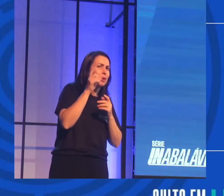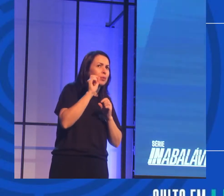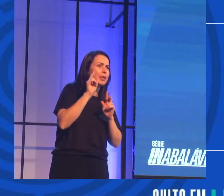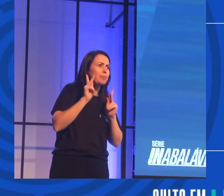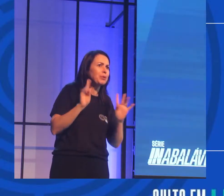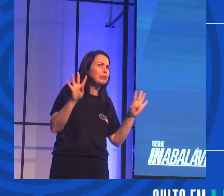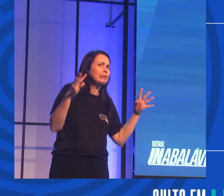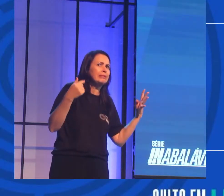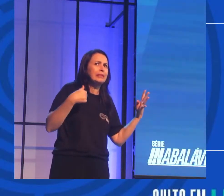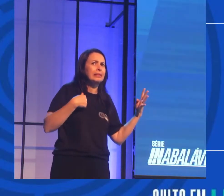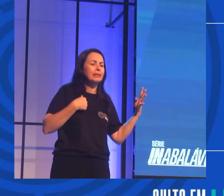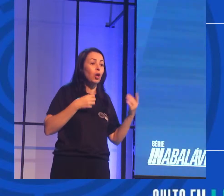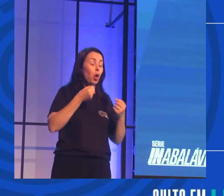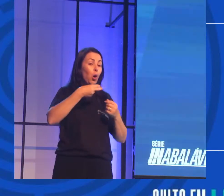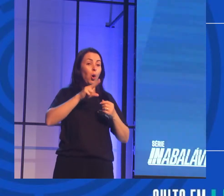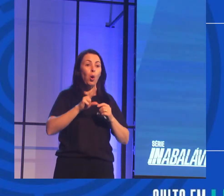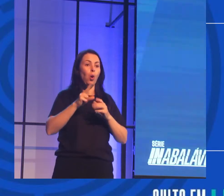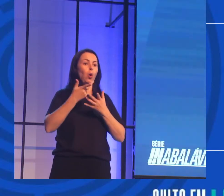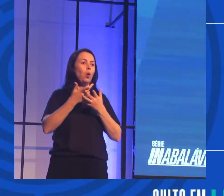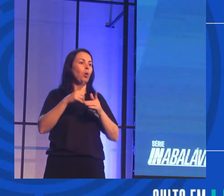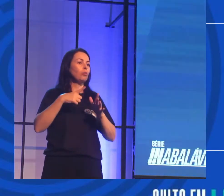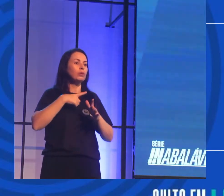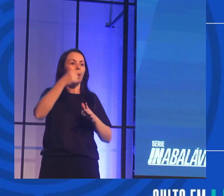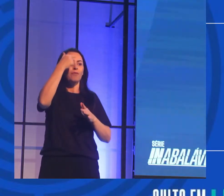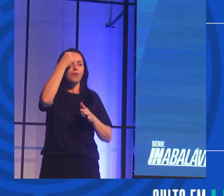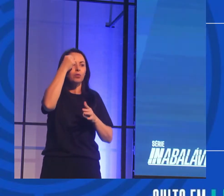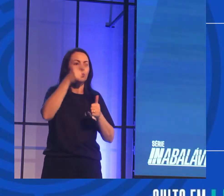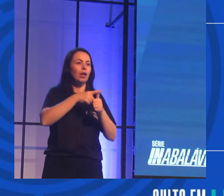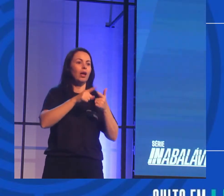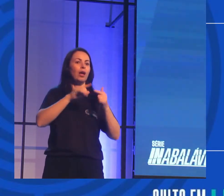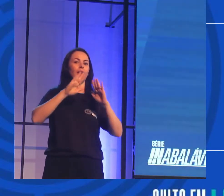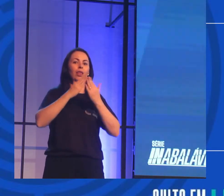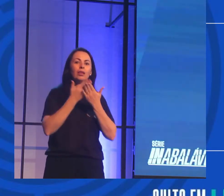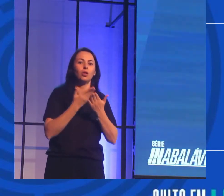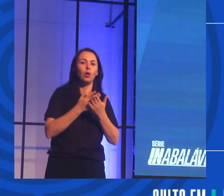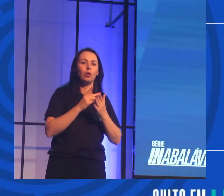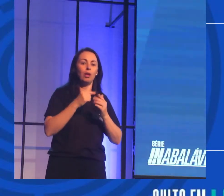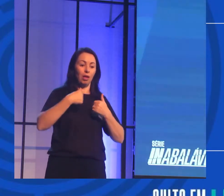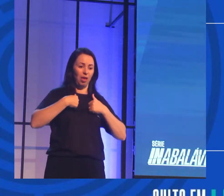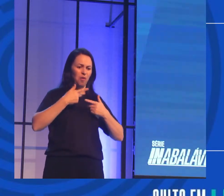Na escola, na universidade, no trabalho, dizer que eu sou crente em Jesus.